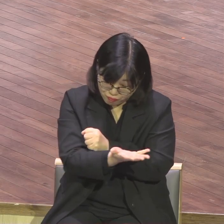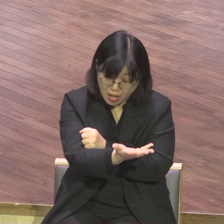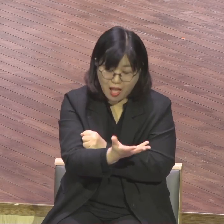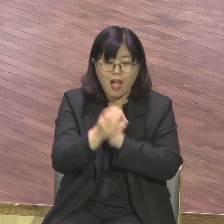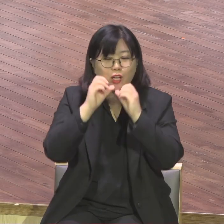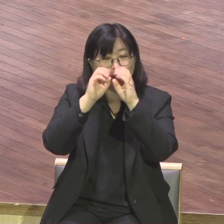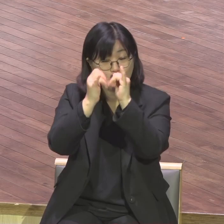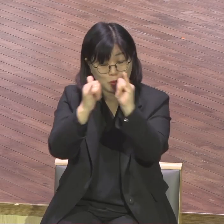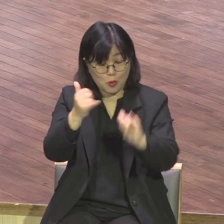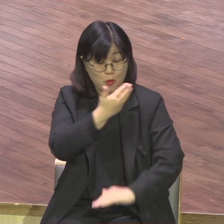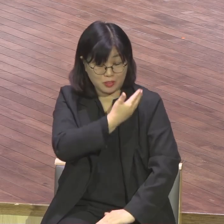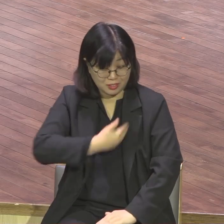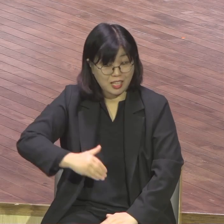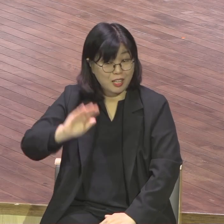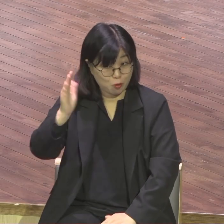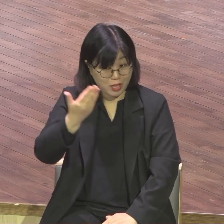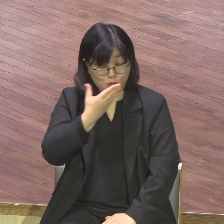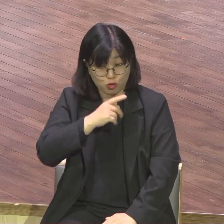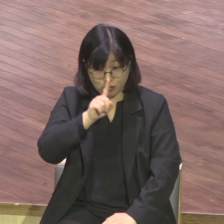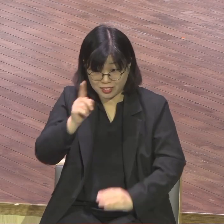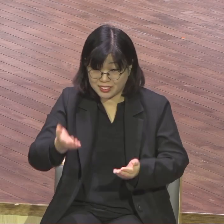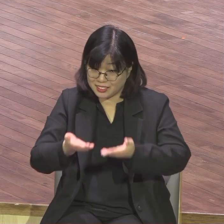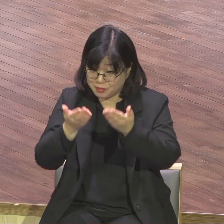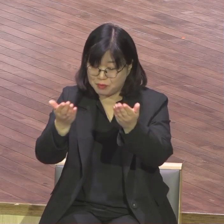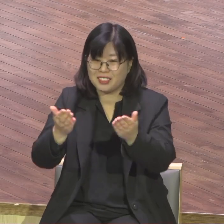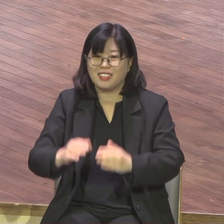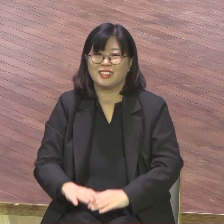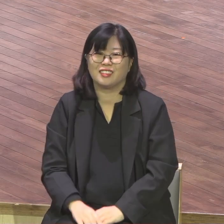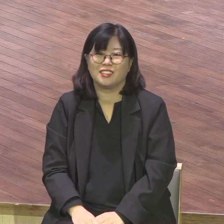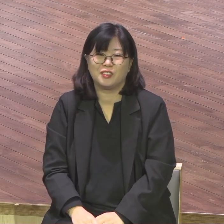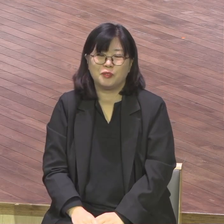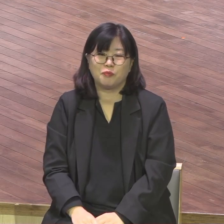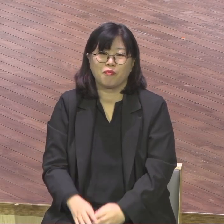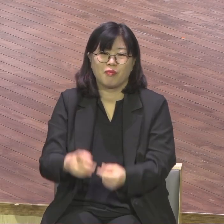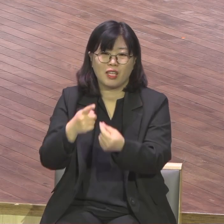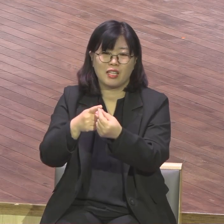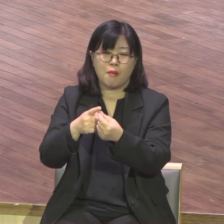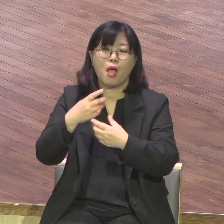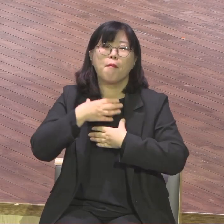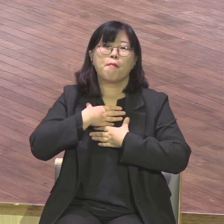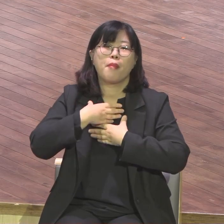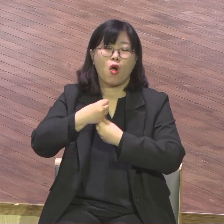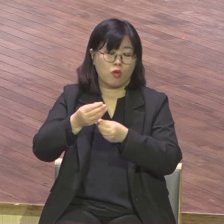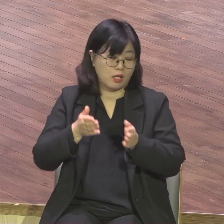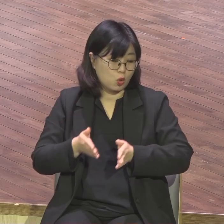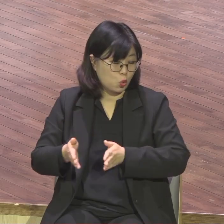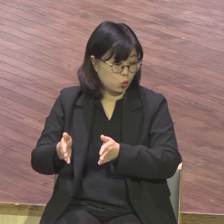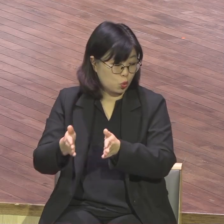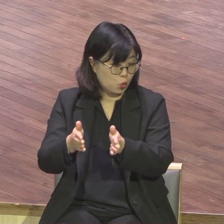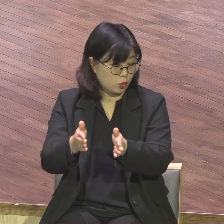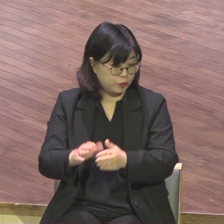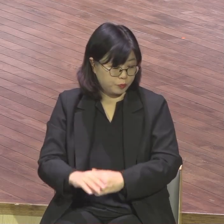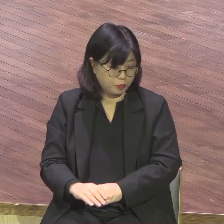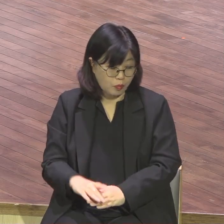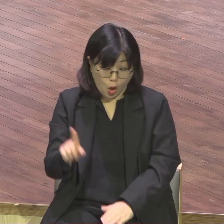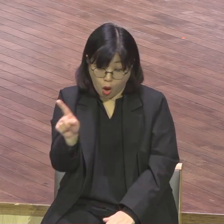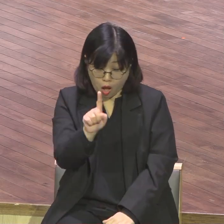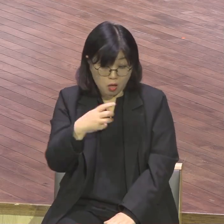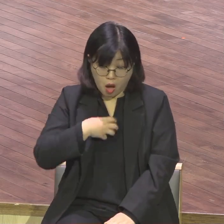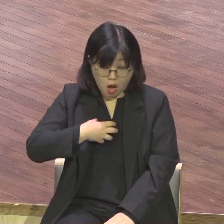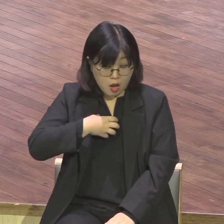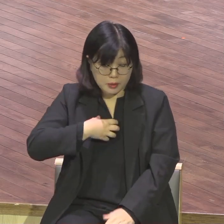되시기를 점으로 축복합니다. 그럼 첫째로 평강의 통로입니다. 6절 봅니다.